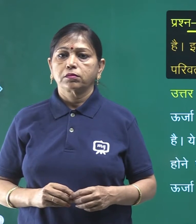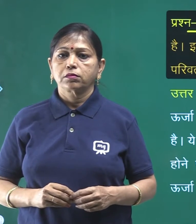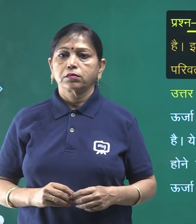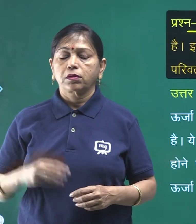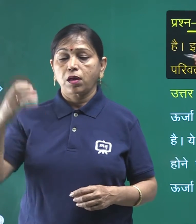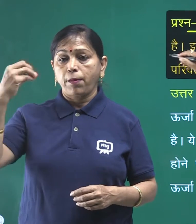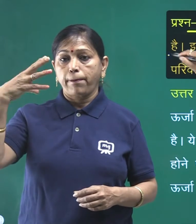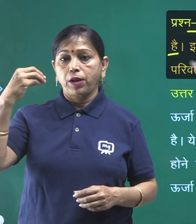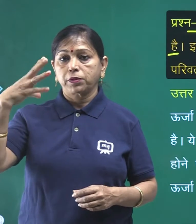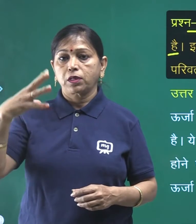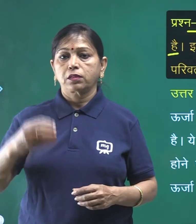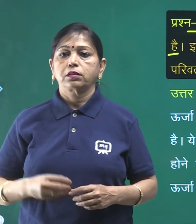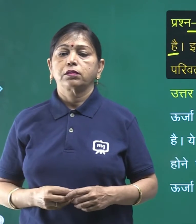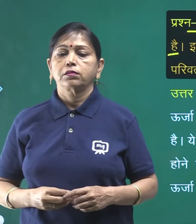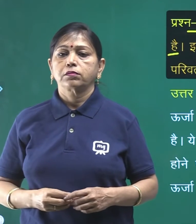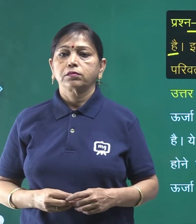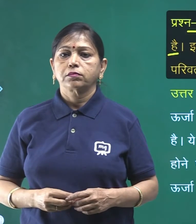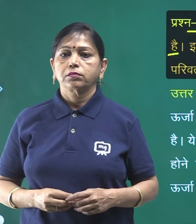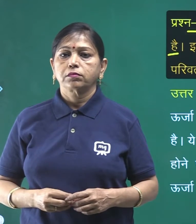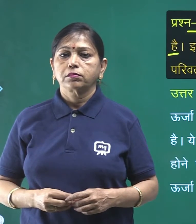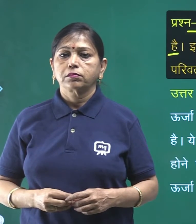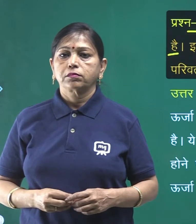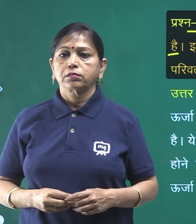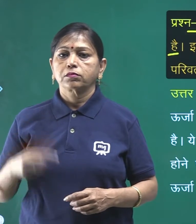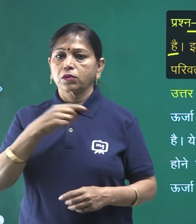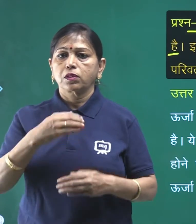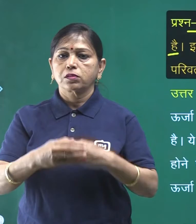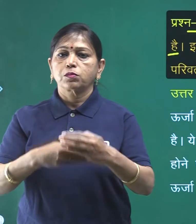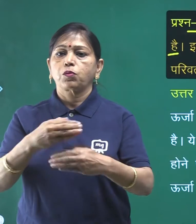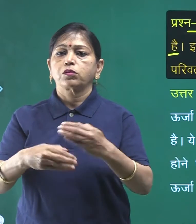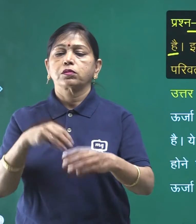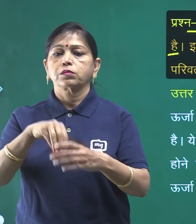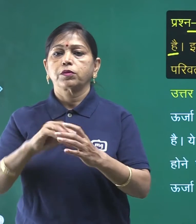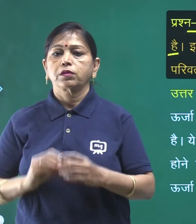बल्ब जलाती है। इस प्रक्रम में